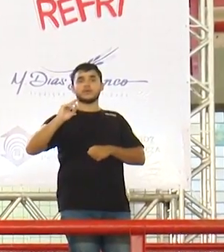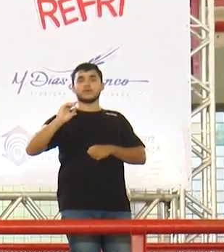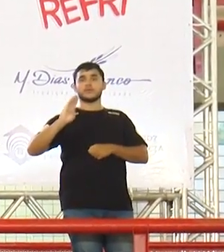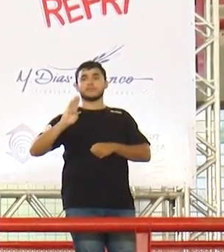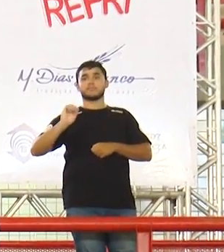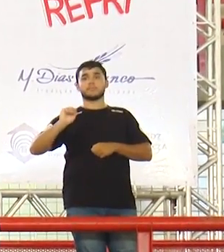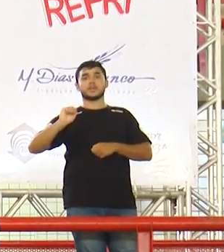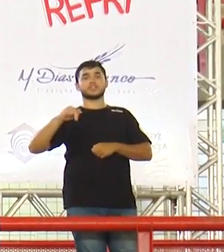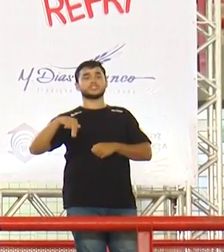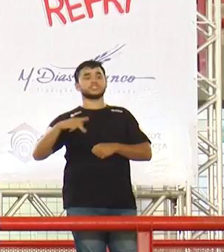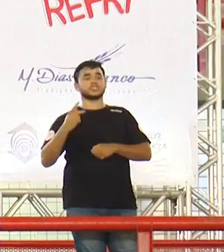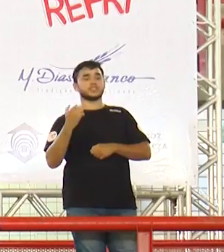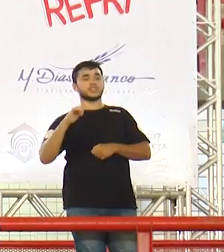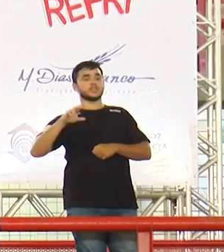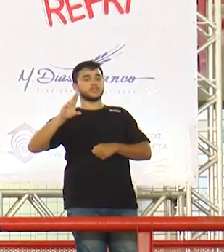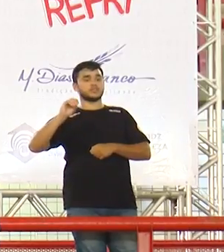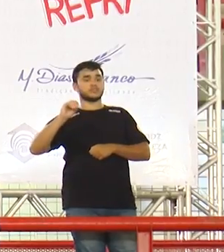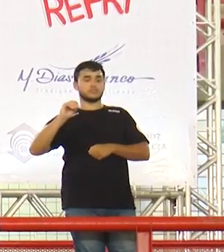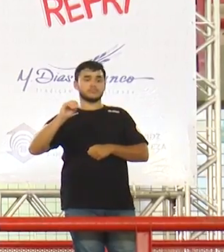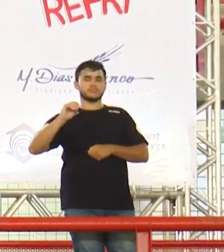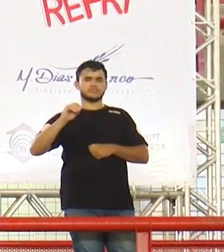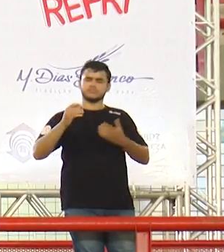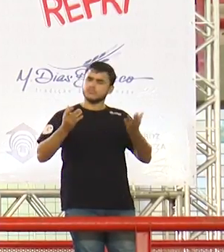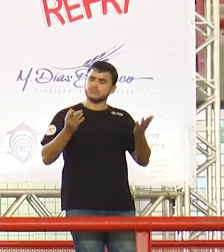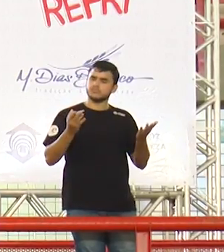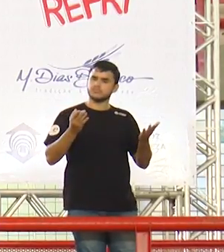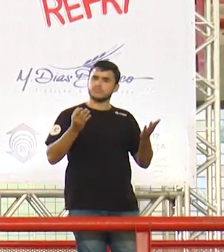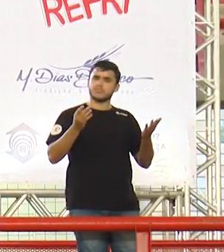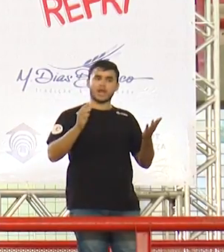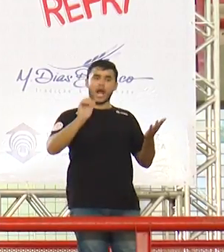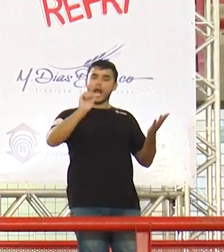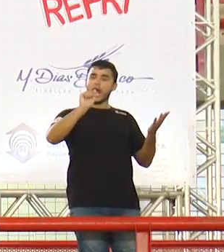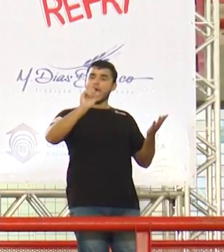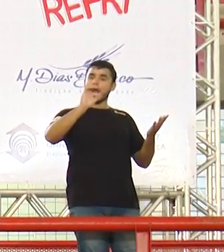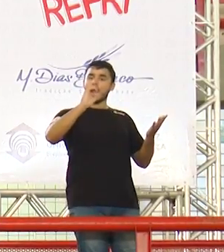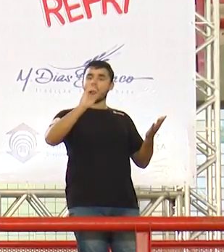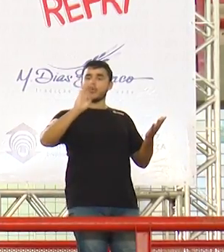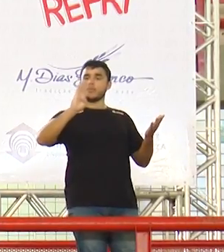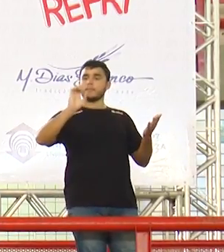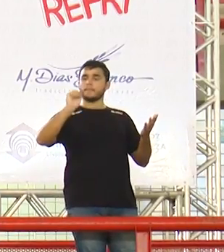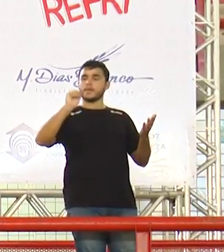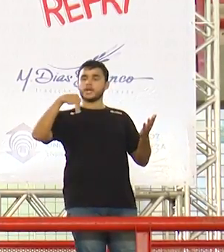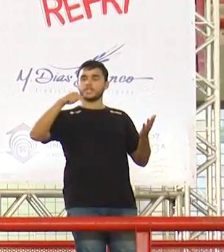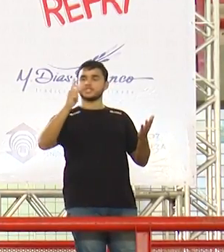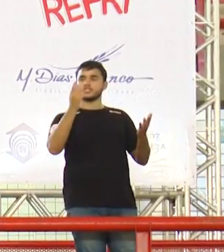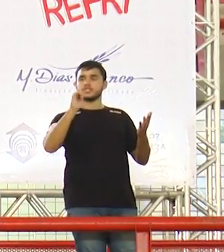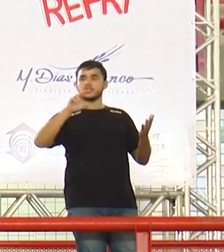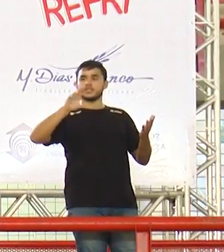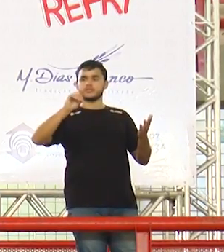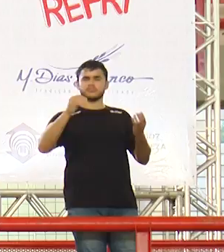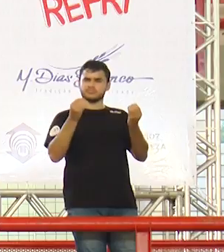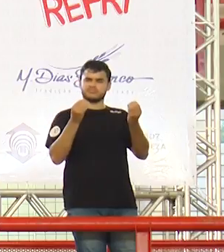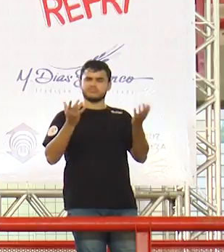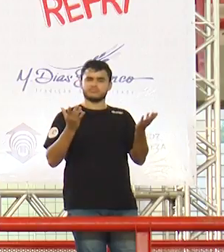ao banheiro? Eu digo, mas rapaz, o importante é mijar.